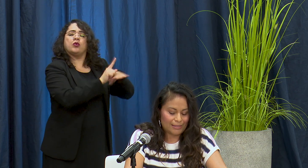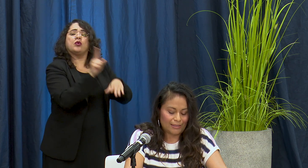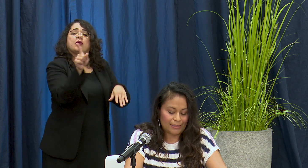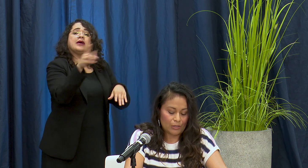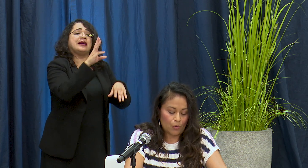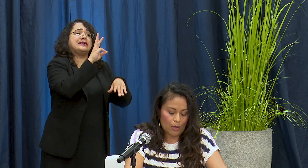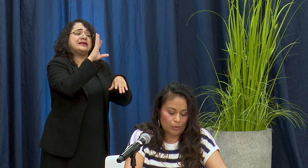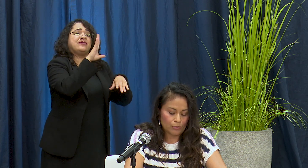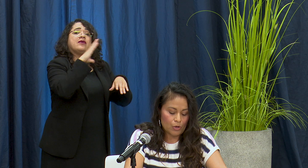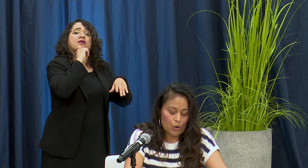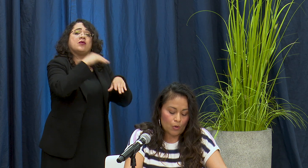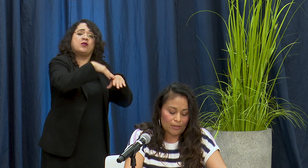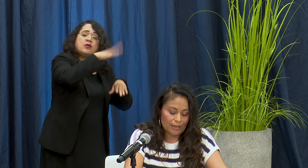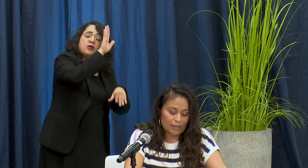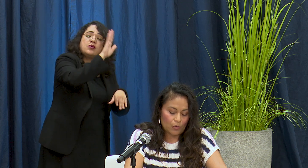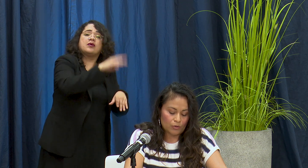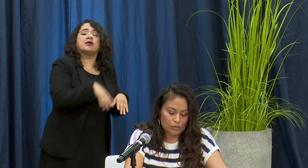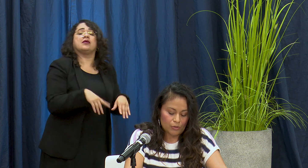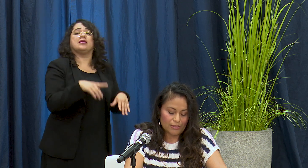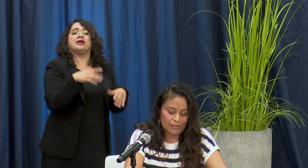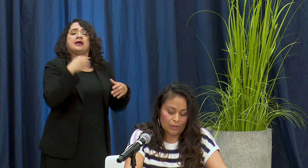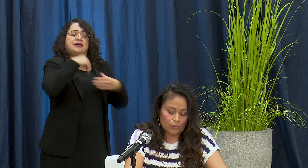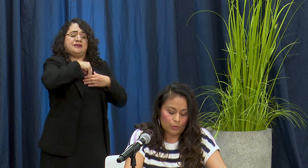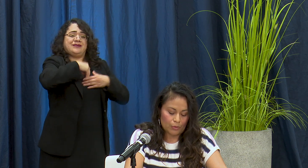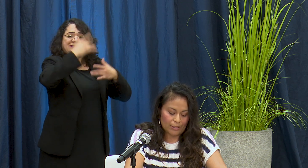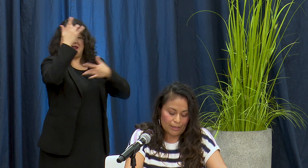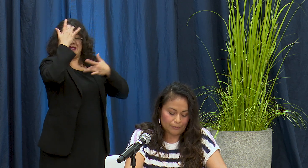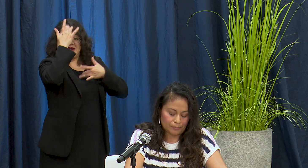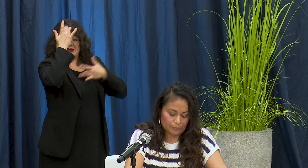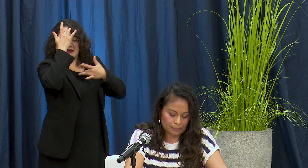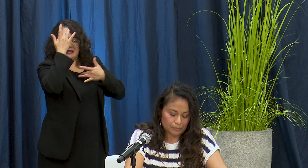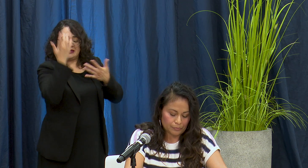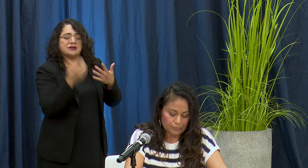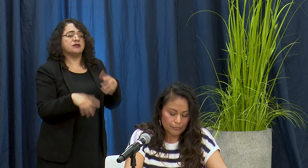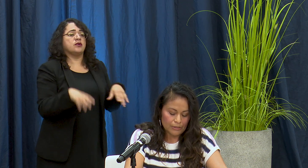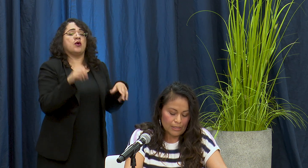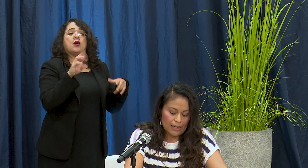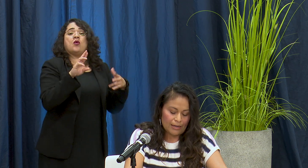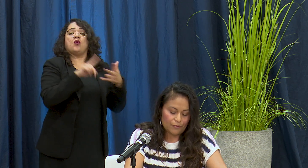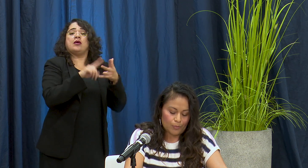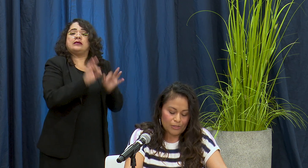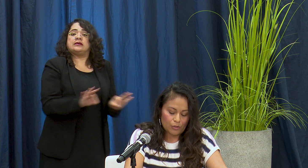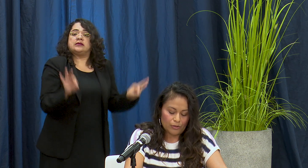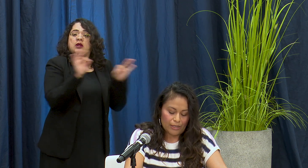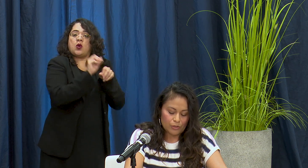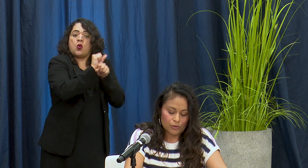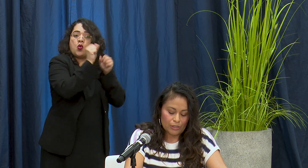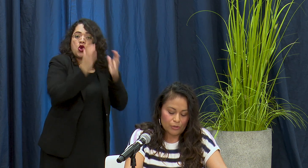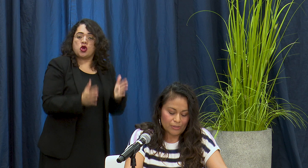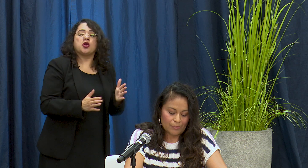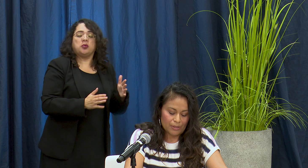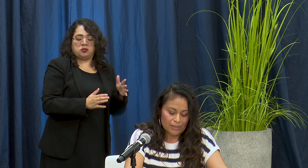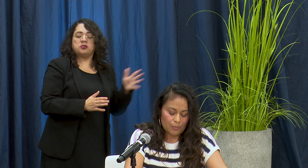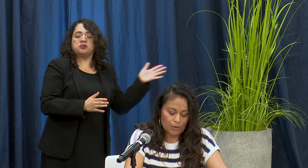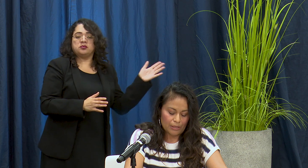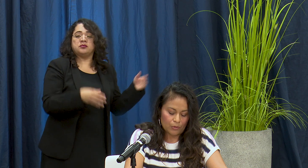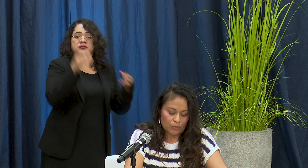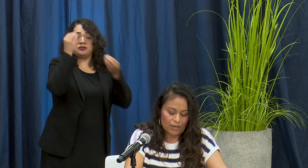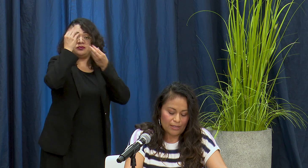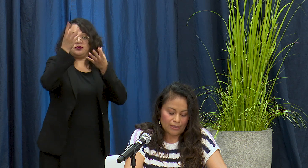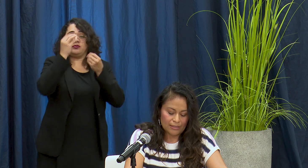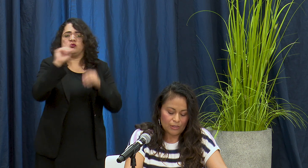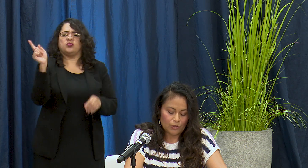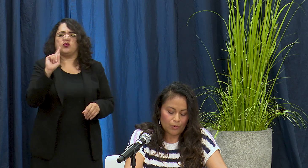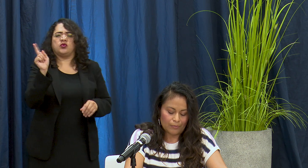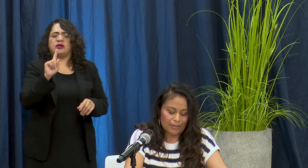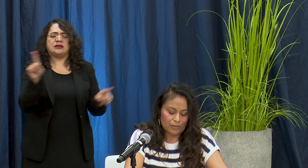mayores de 65 años o que tienen condiciones de salud crónica. La información de estos sitios también se puede